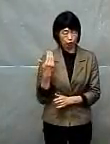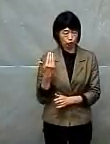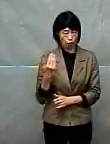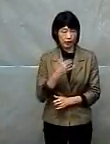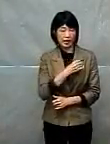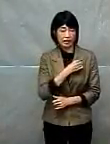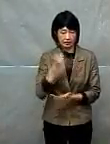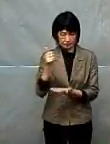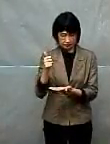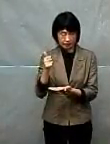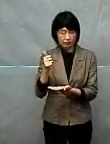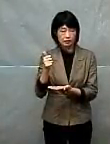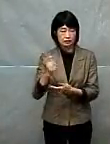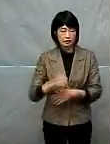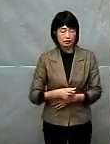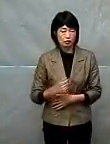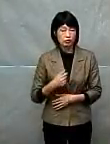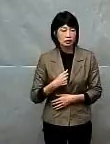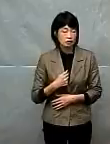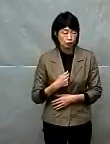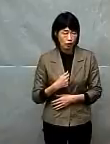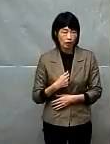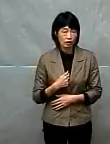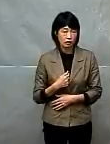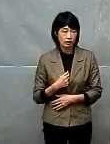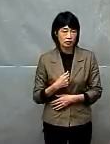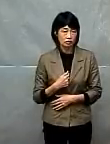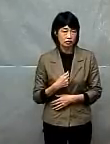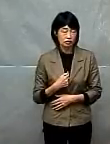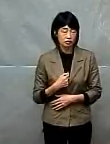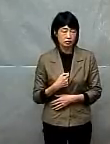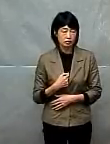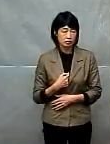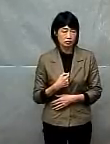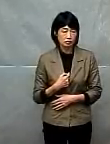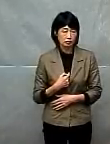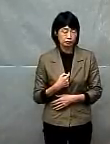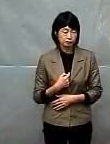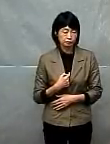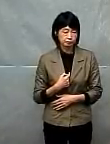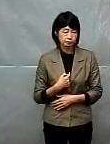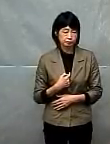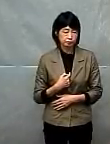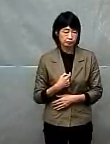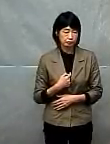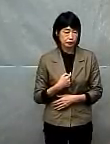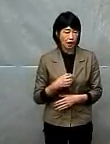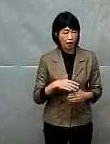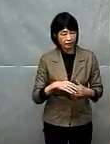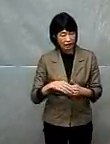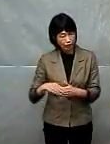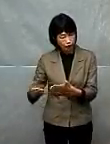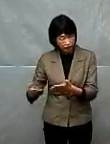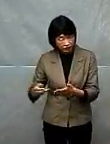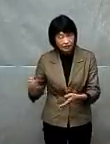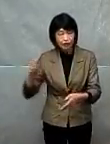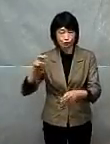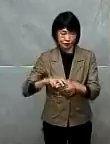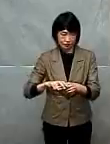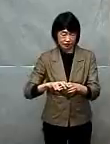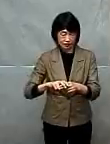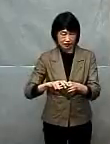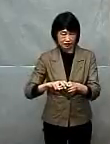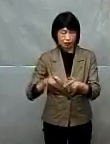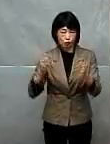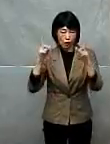。私はご案内をいただいて出席し、ご挨拶の中